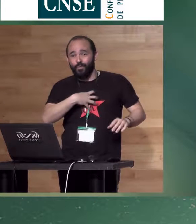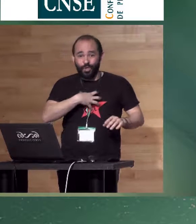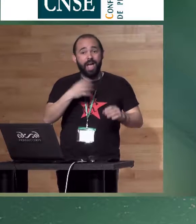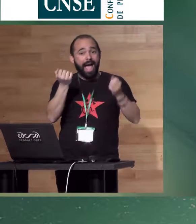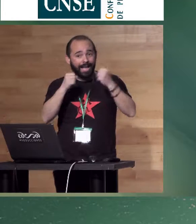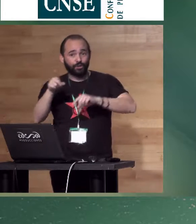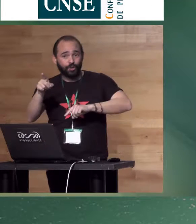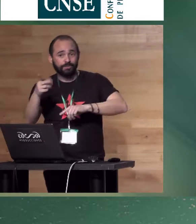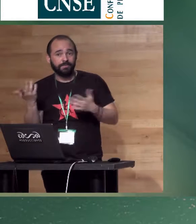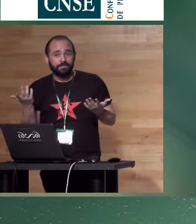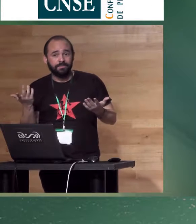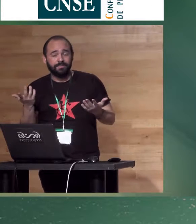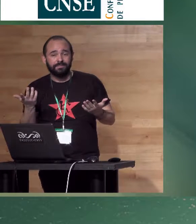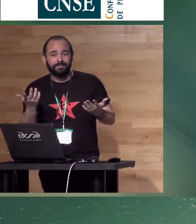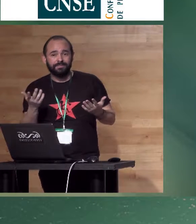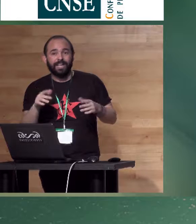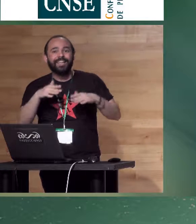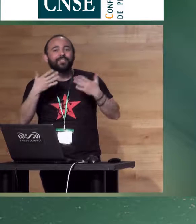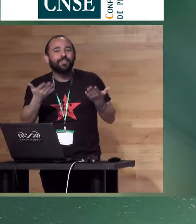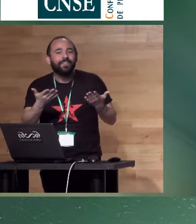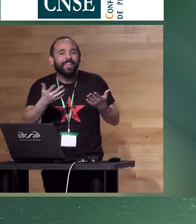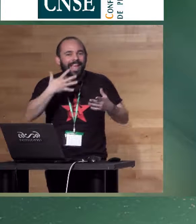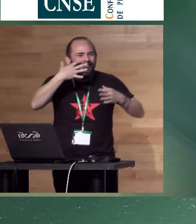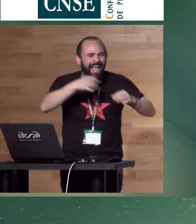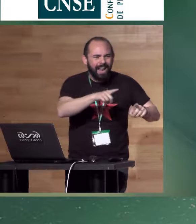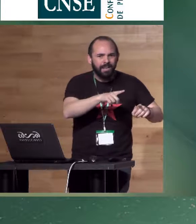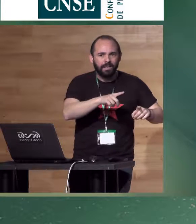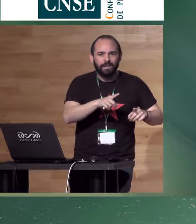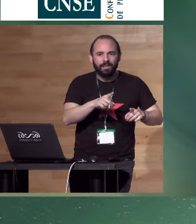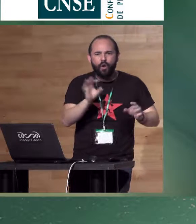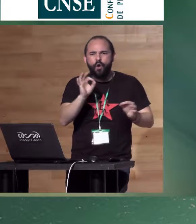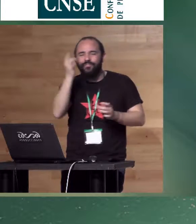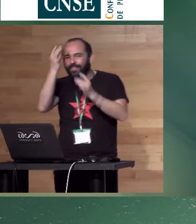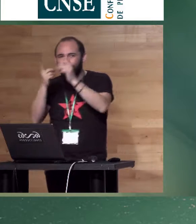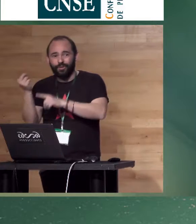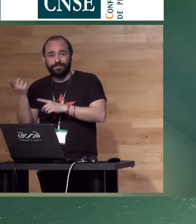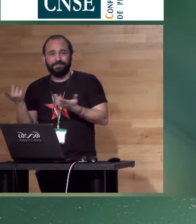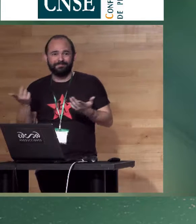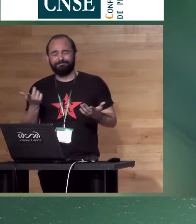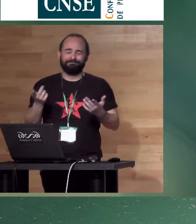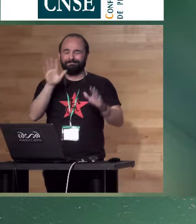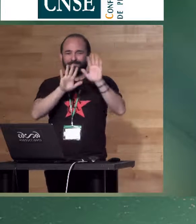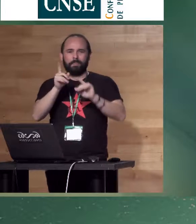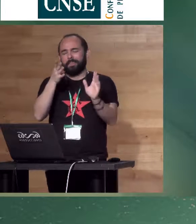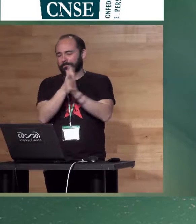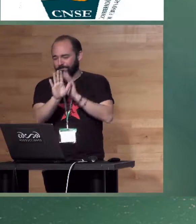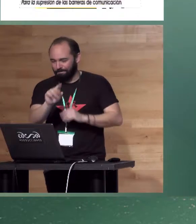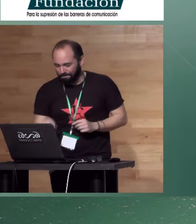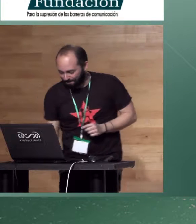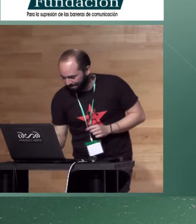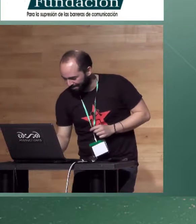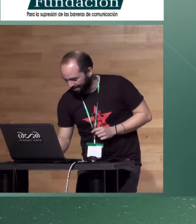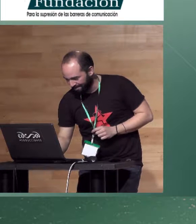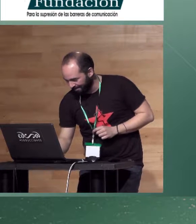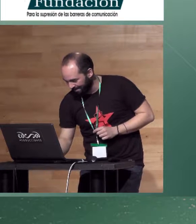actor, claro. La función suya es de actuar. ¿Es real o es una ficción? Es